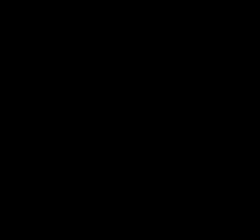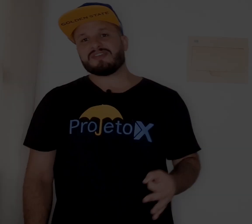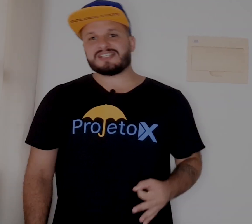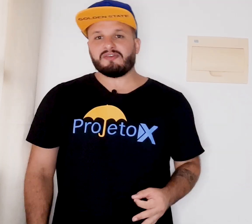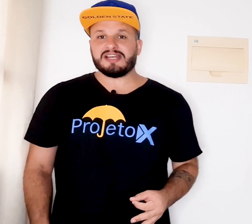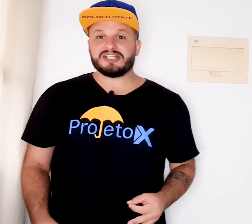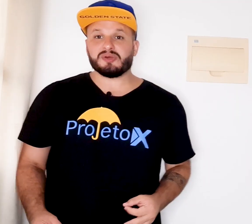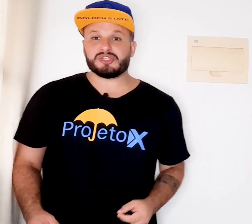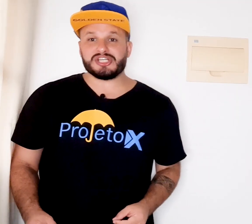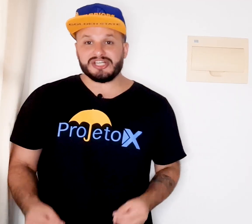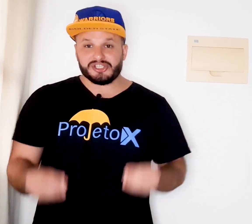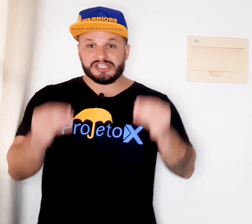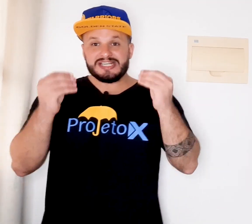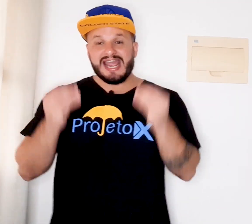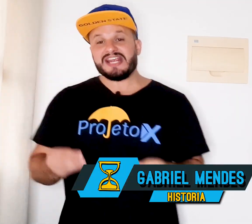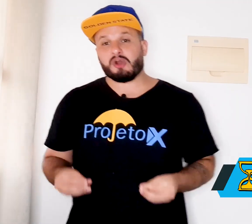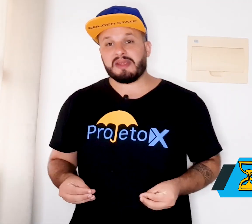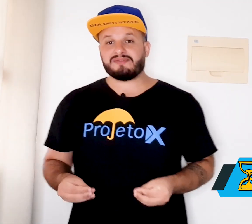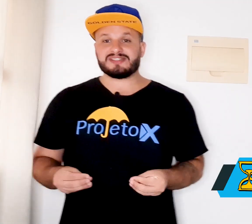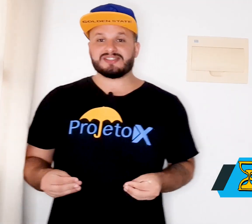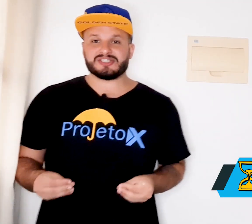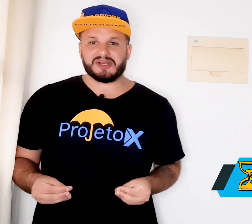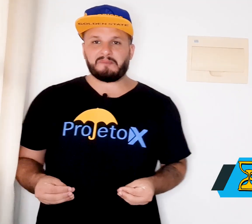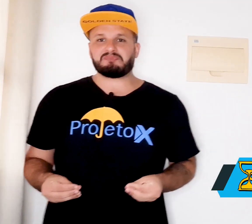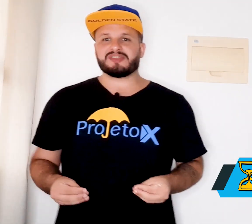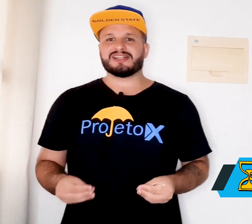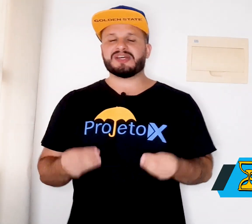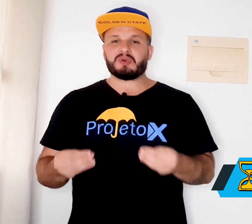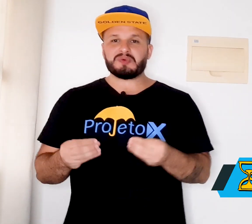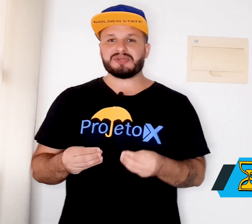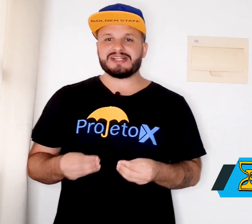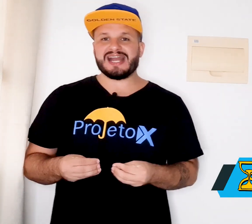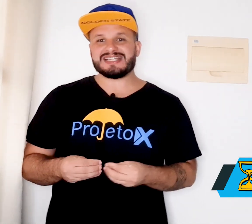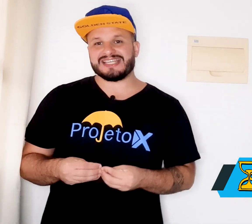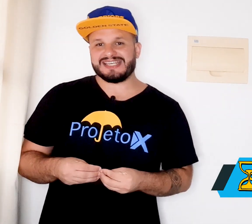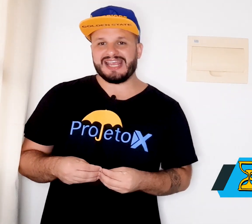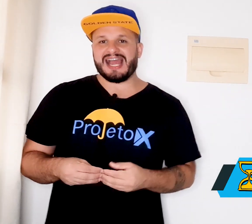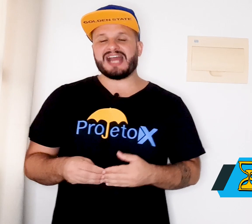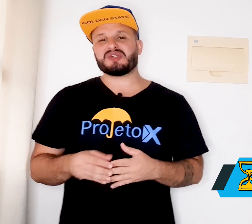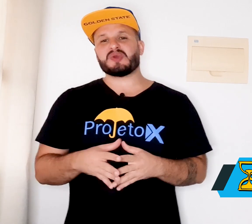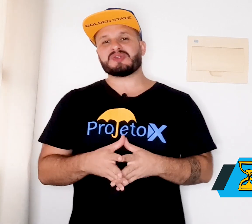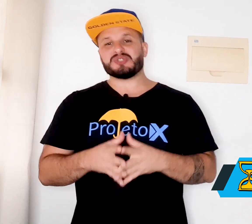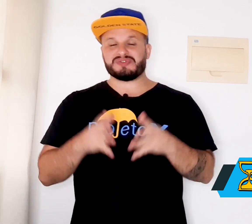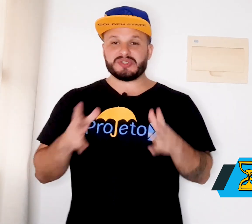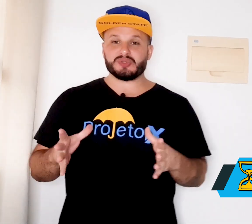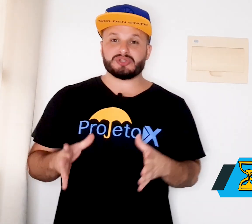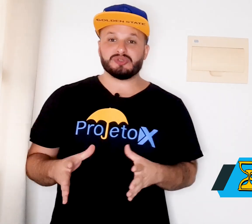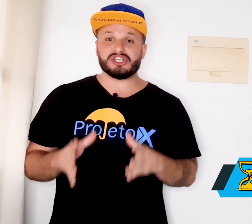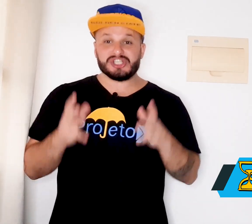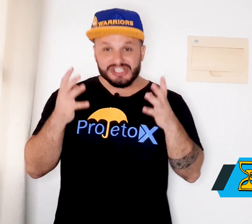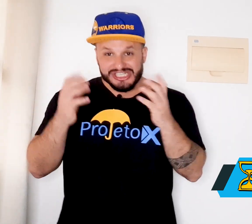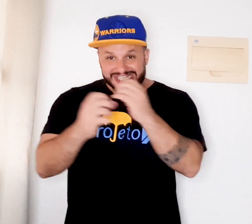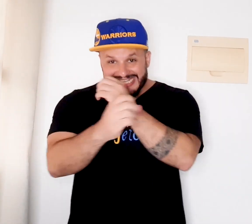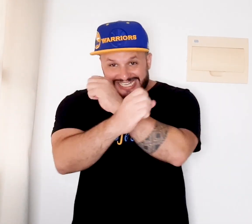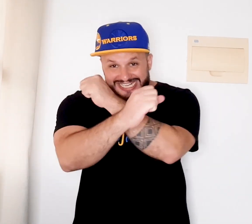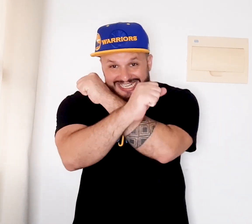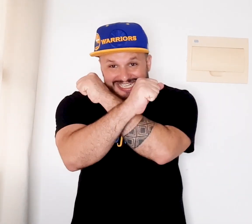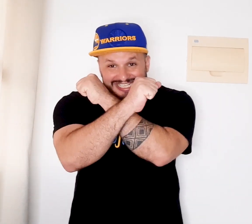Salve, salve Legião X! E aí, como é que vocês estão? Dando continuidade aqui aos nossos vídeos do X